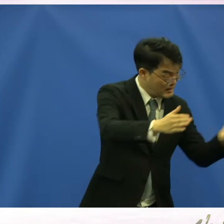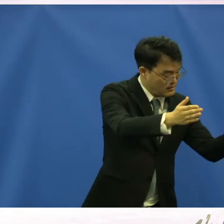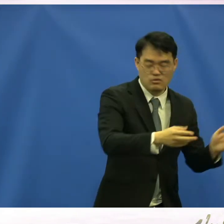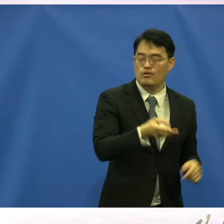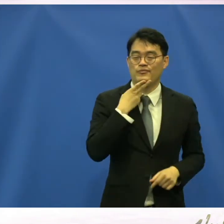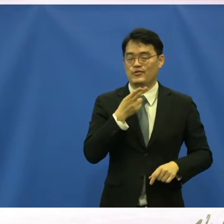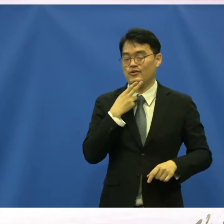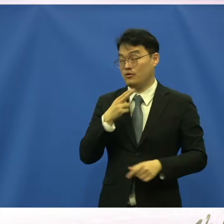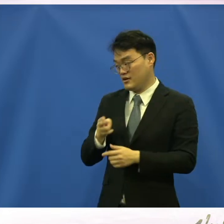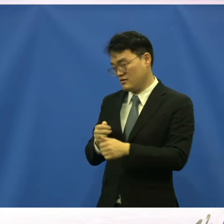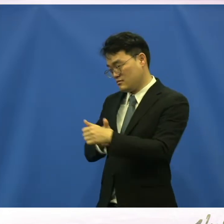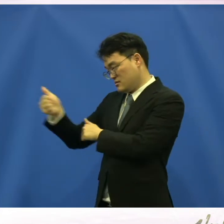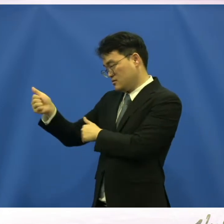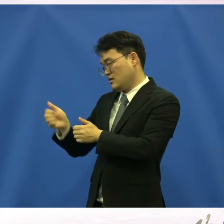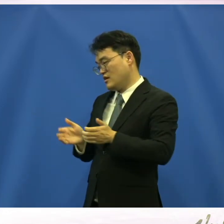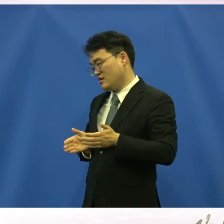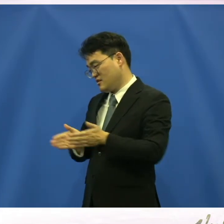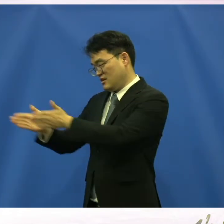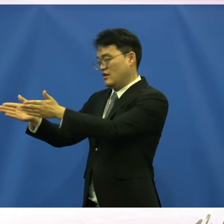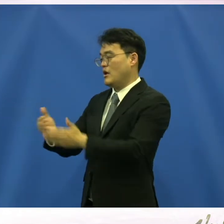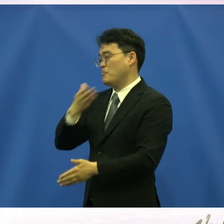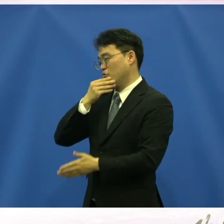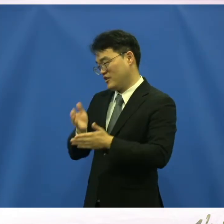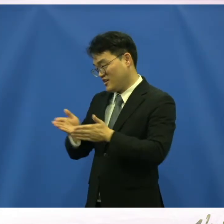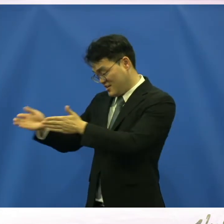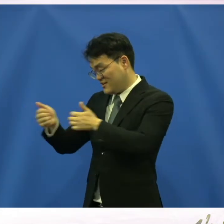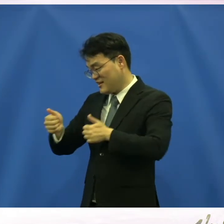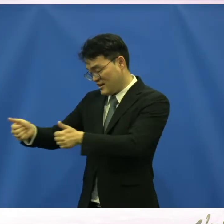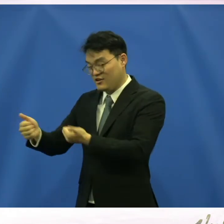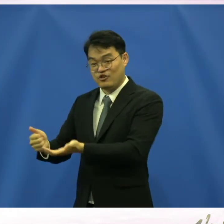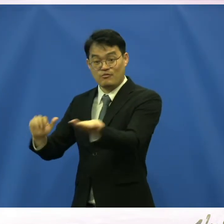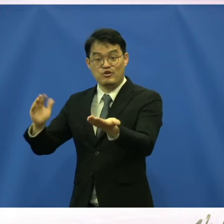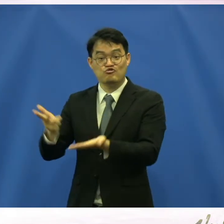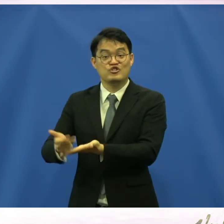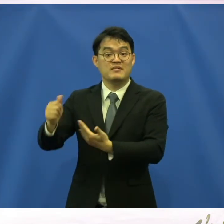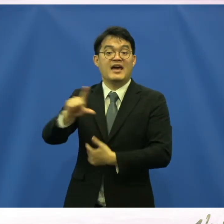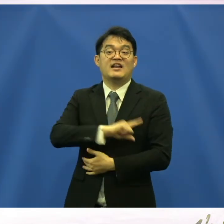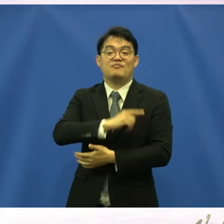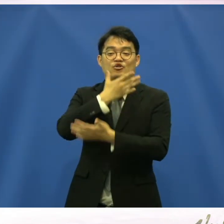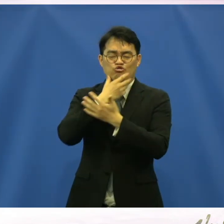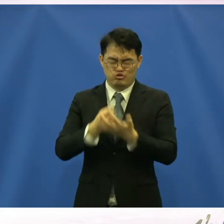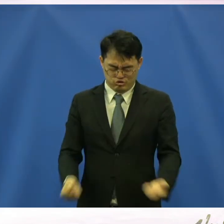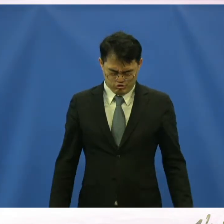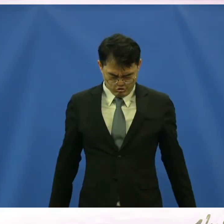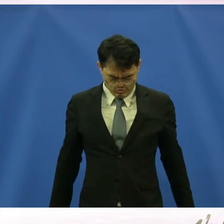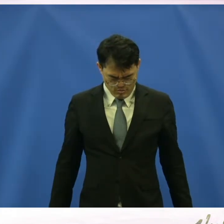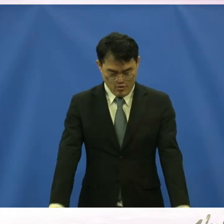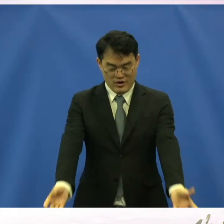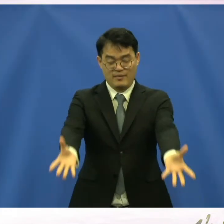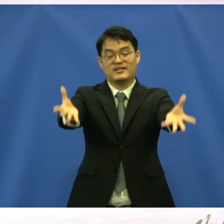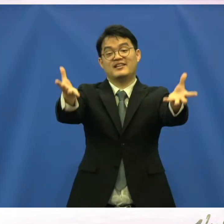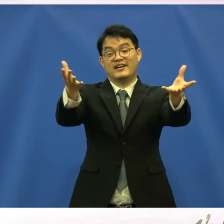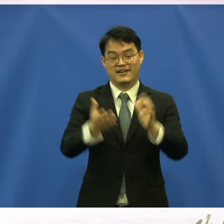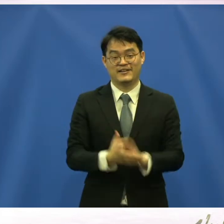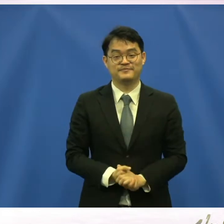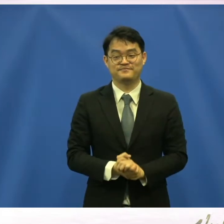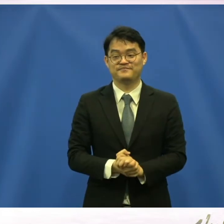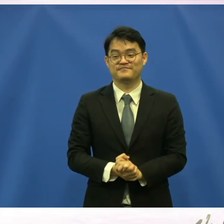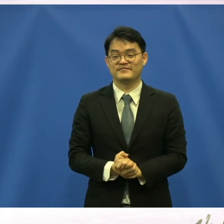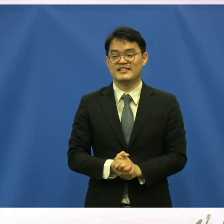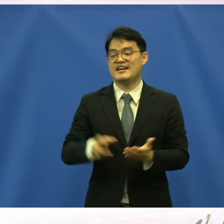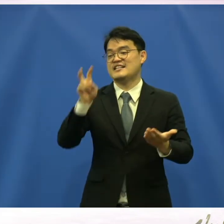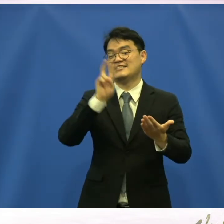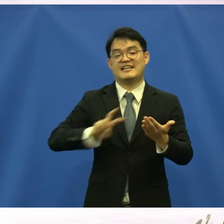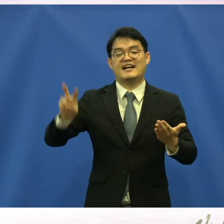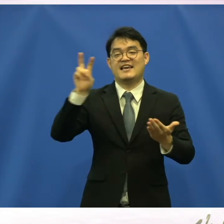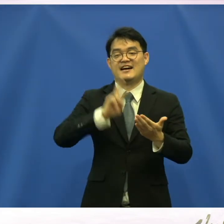길은 없어요. 그 길을 따라가는 여러분들 되시기를 주의 이름으로 축원합니다. 자, 우리 찬양 하나